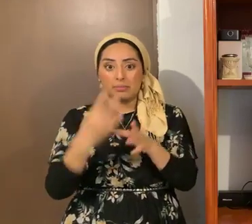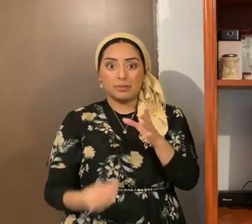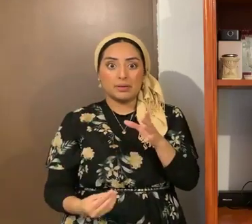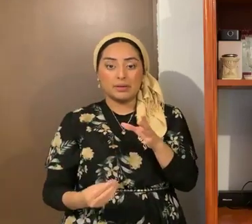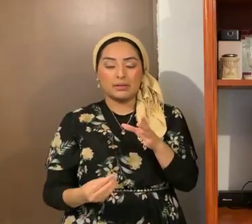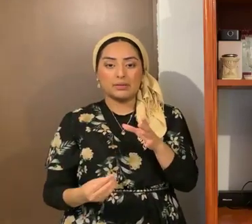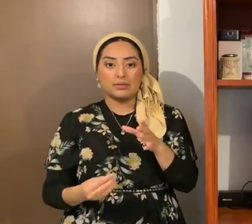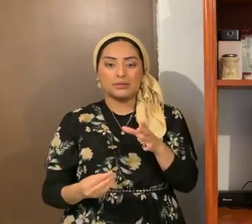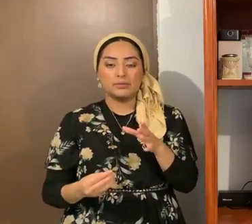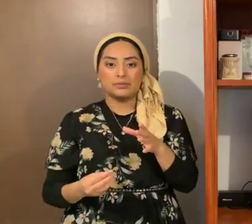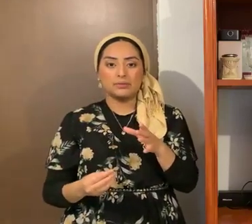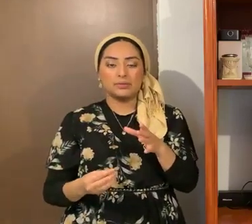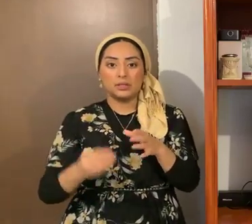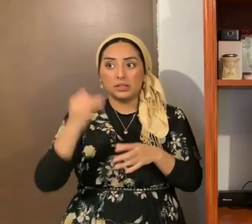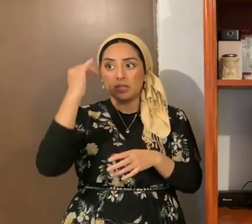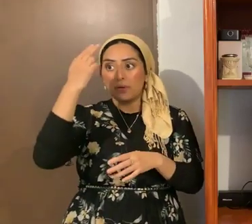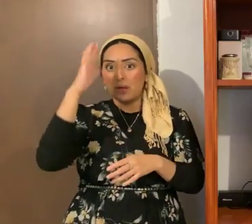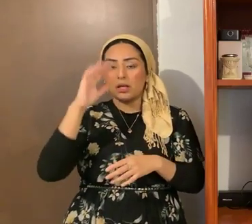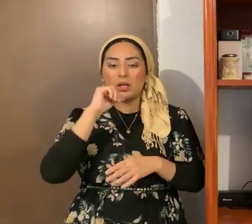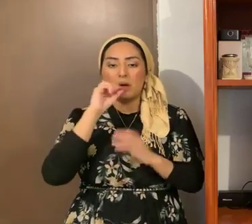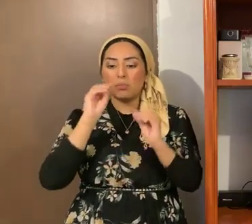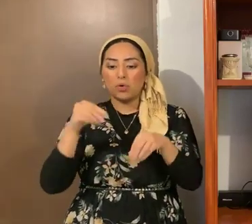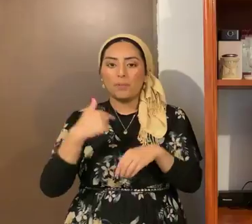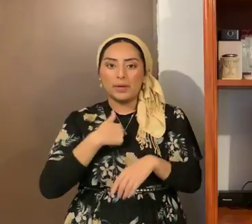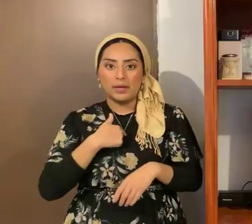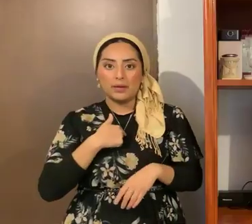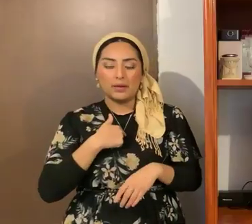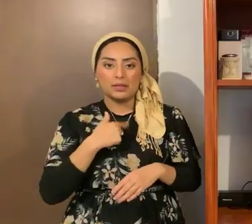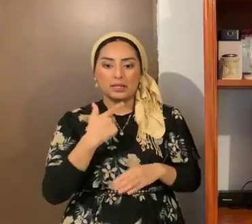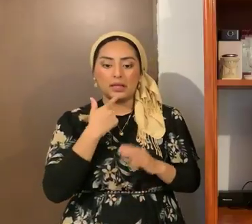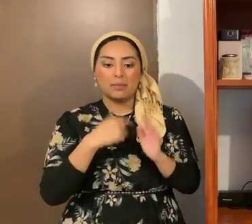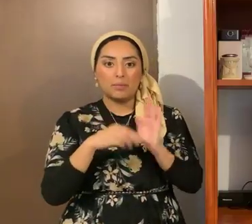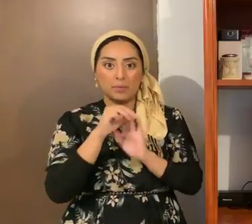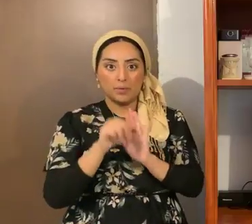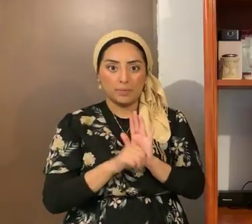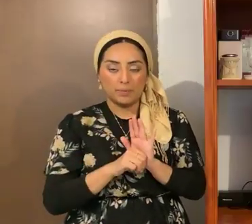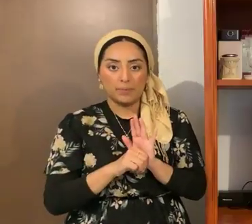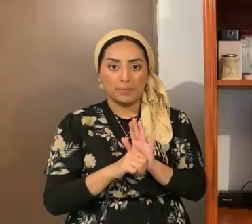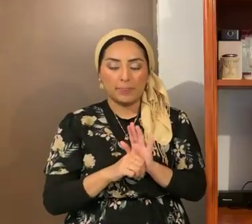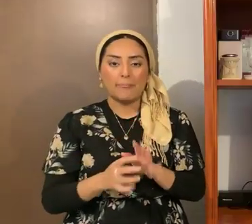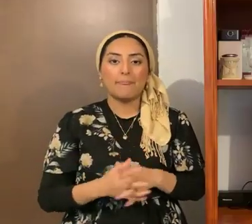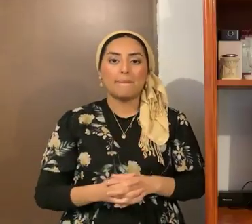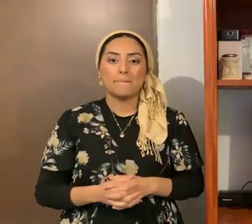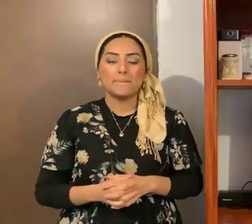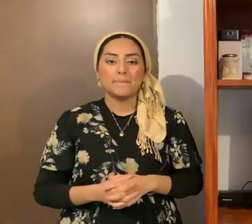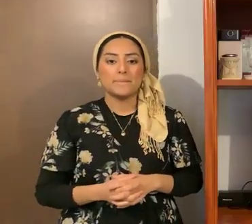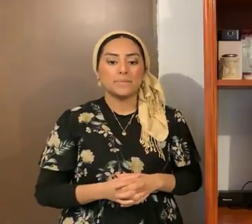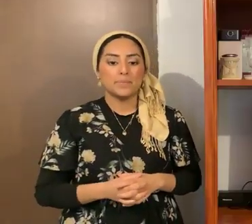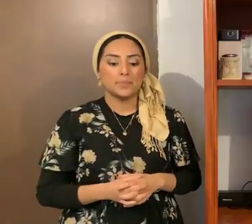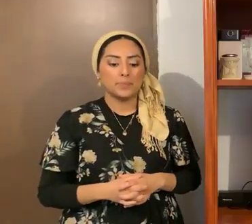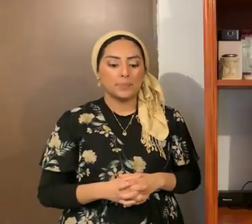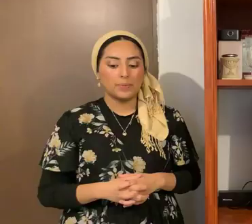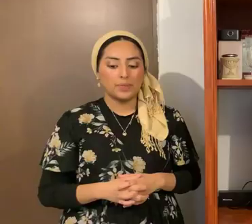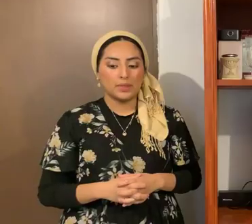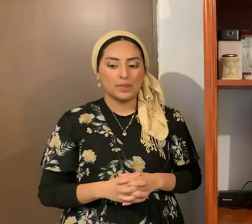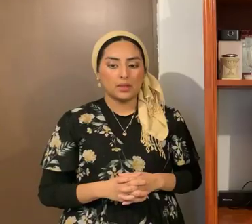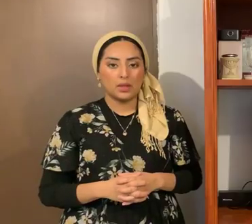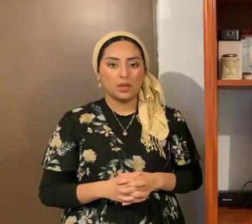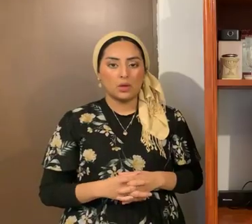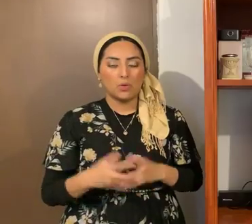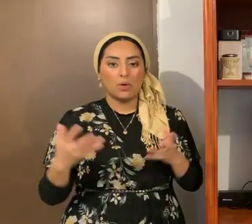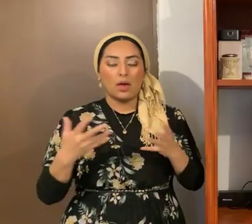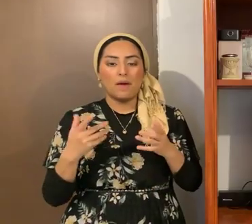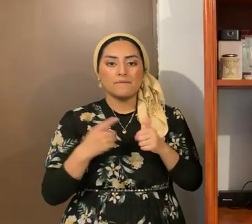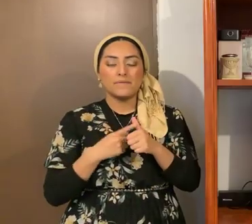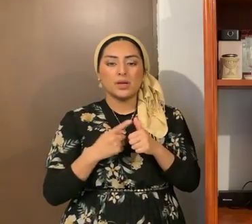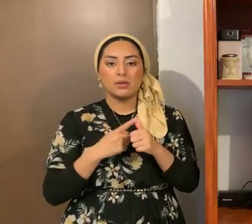estoy parafraseando, entonces Elohim no me ha puesto a mí. Eso dijo Moshe. ¿De acuerdo? Estoy parafraseando. Entonces, ¿cuál fue la